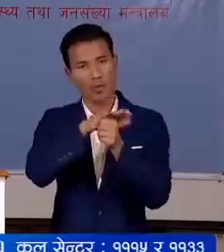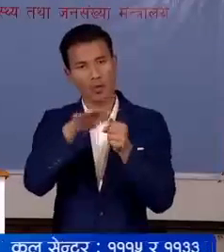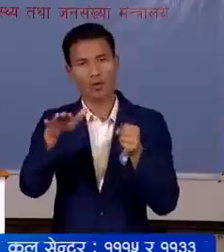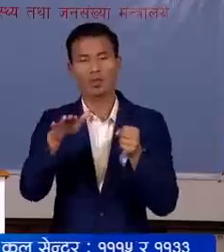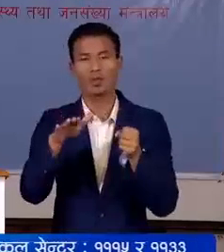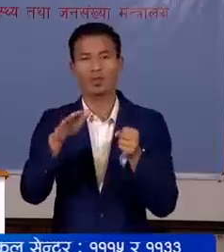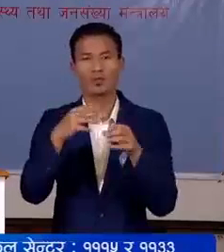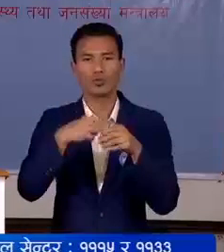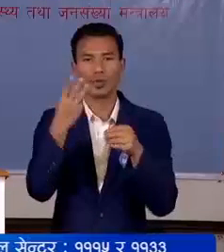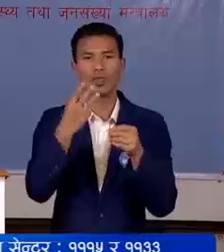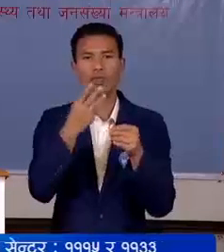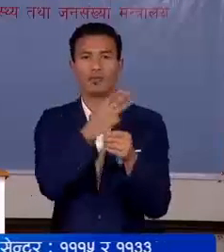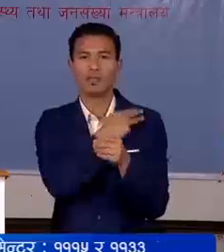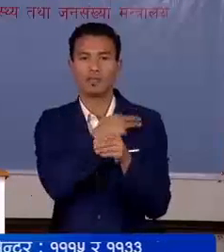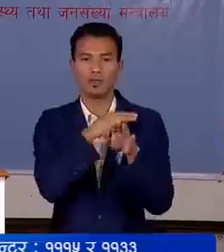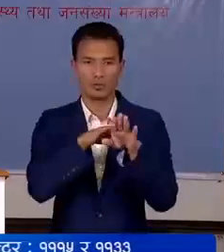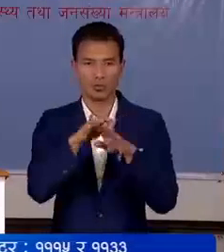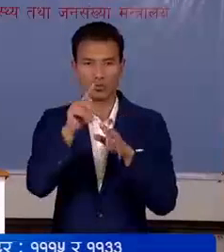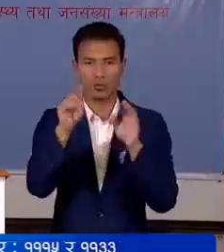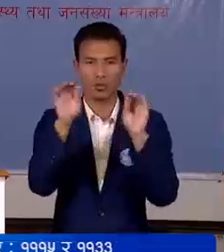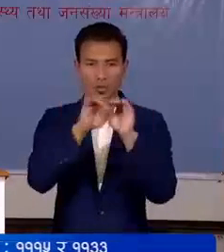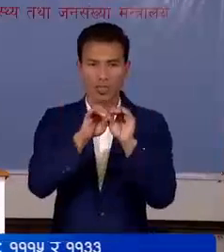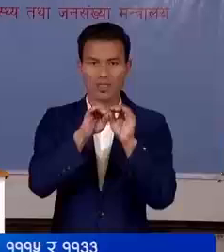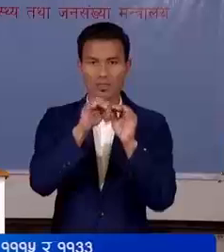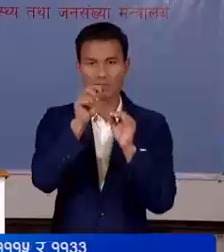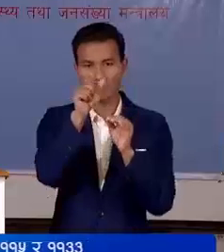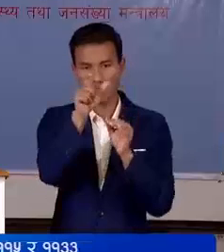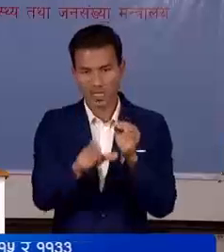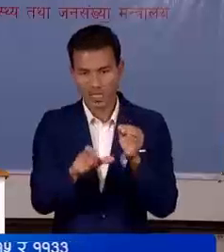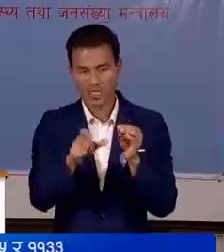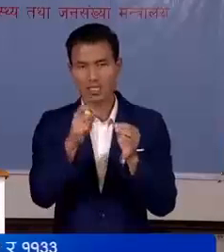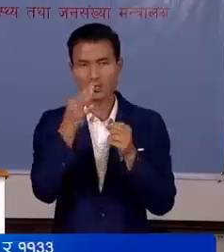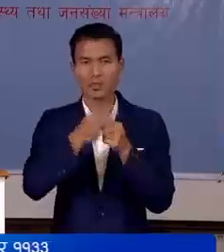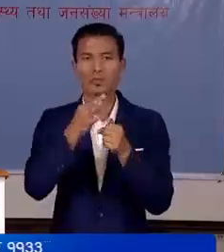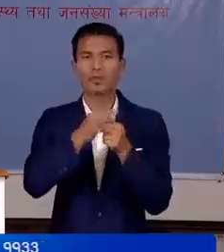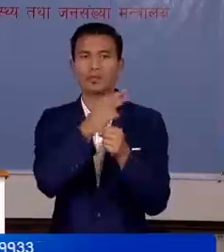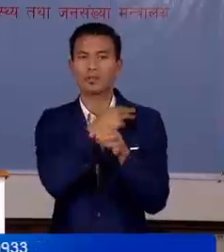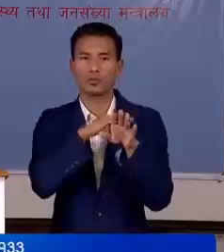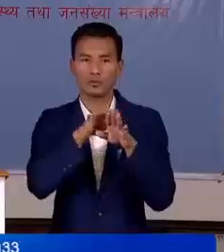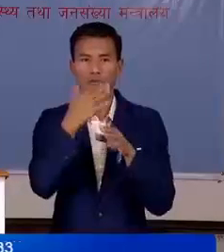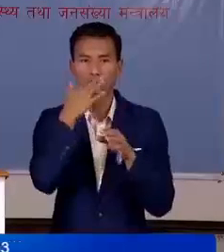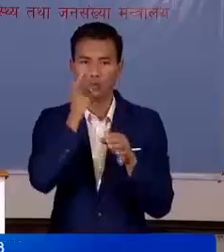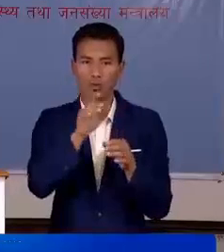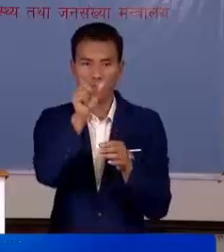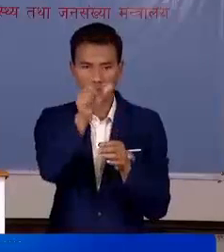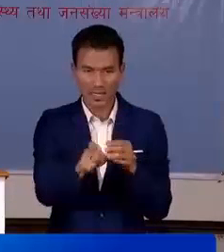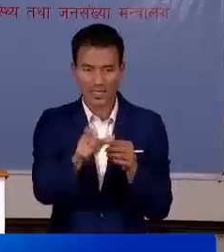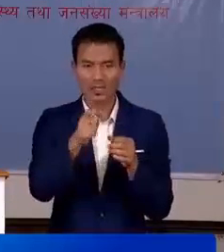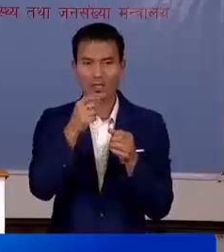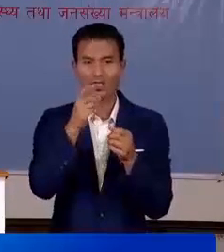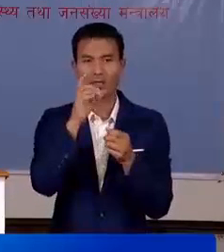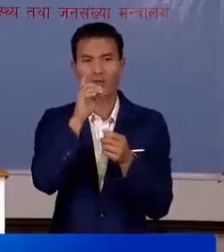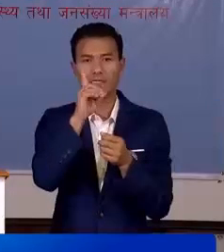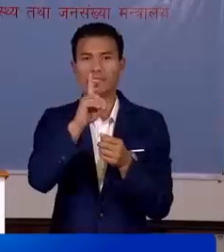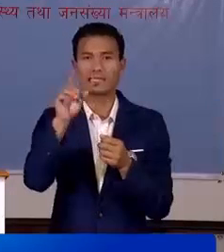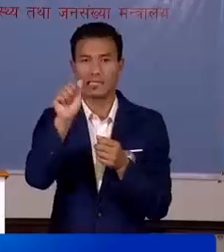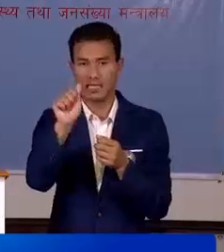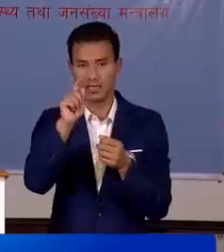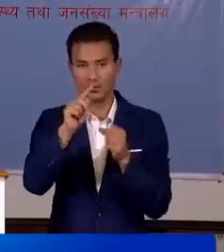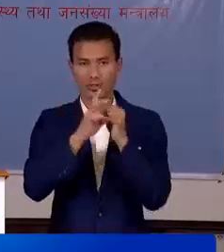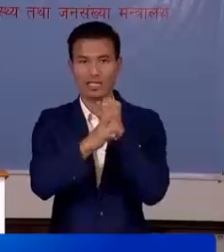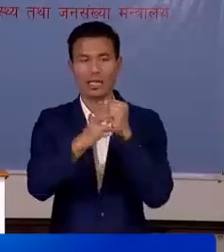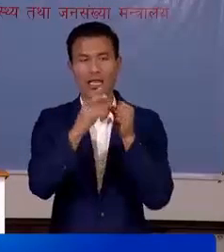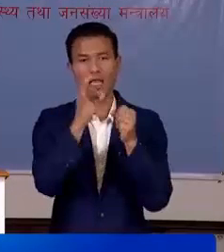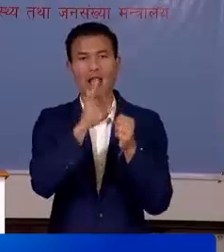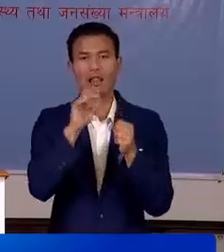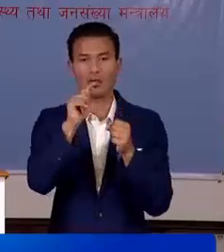उत्पाद गरू का संबन्दित फोकल पोईंट व्यवसाई का फोकल पोईंट रा उसेदी वेस्ता युवा का साखकार लेका